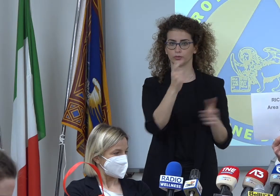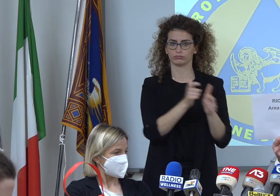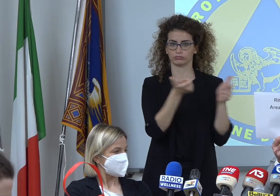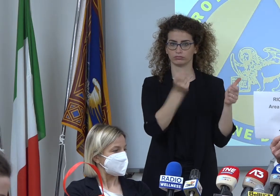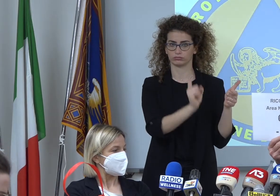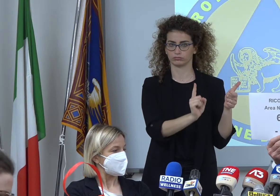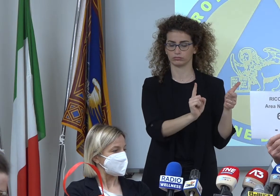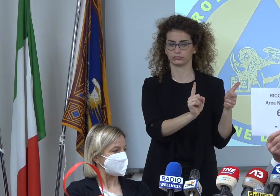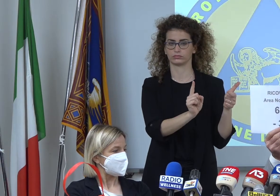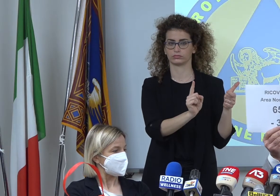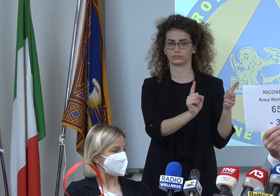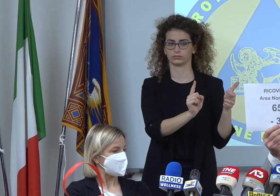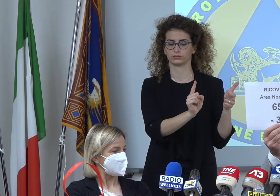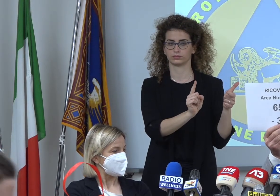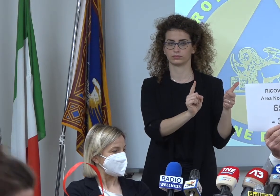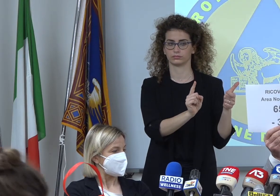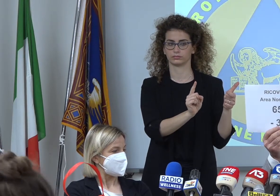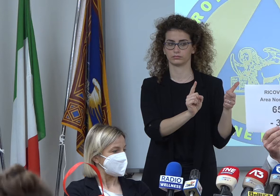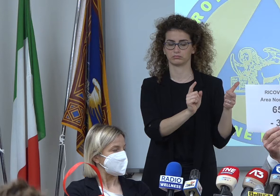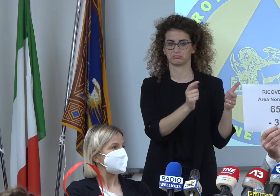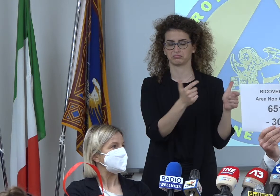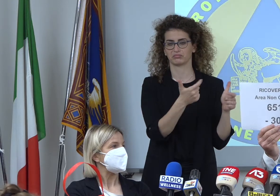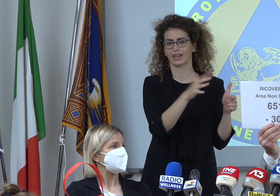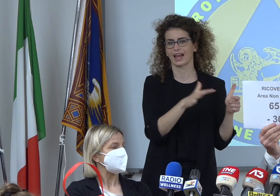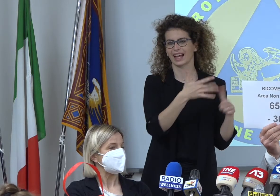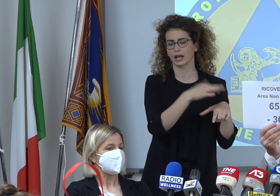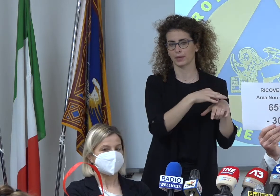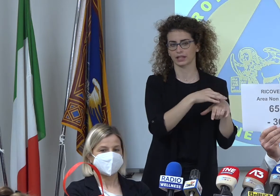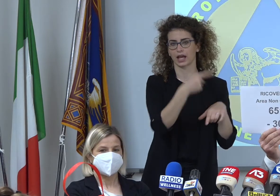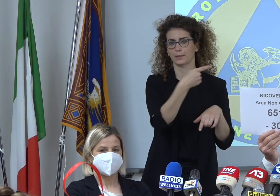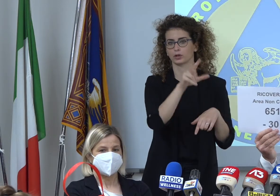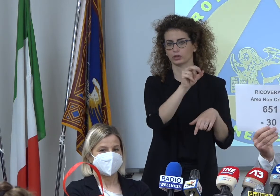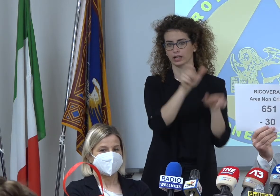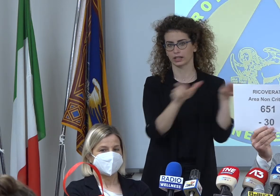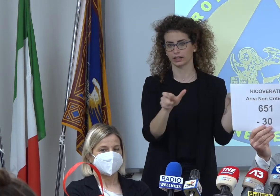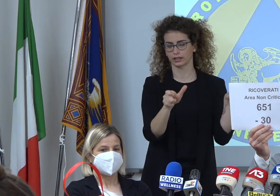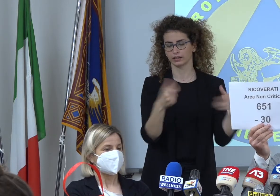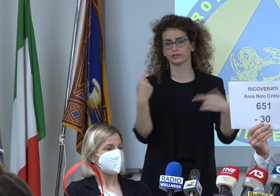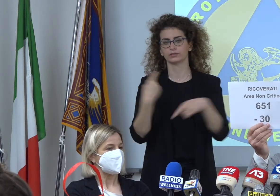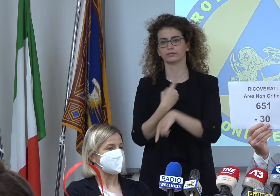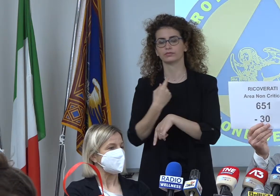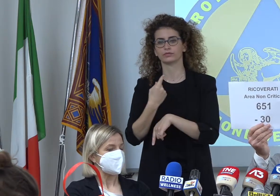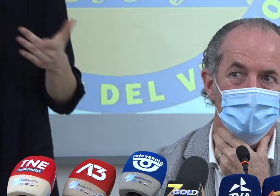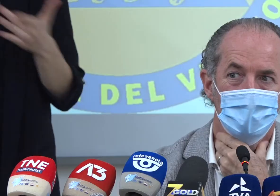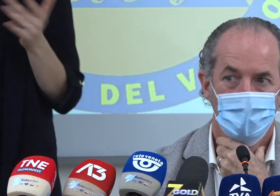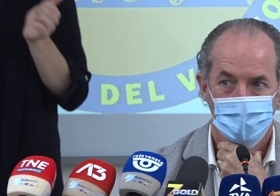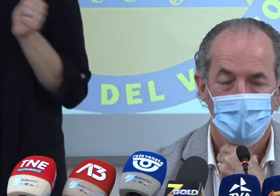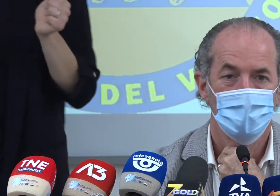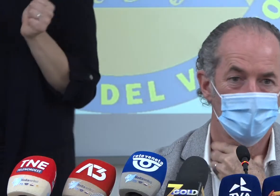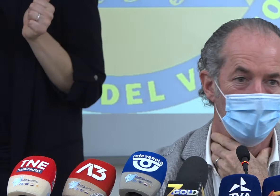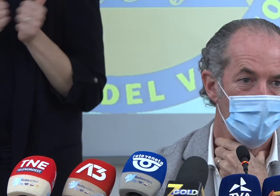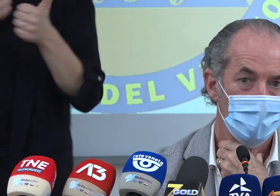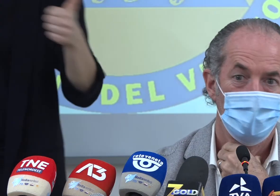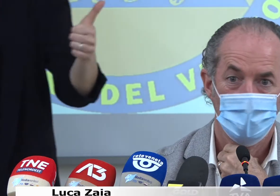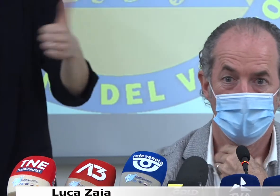zona bianca cade il coprifuoco e si anticipano le aperture che il decreto prevedeva per il 15 giugno. Se restiamo